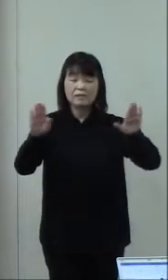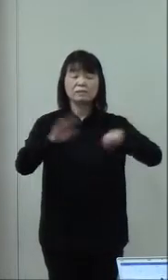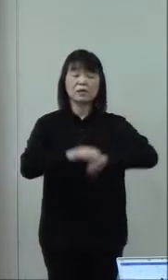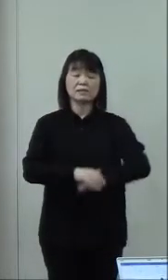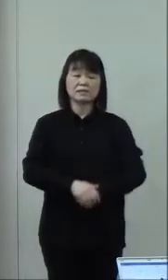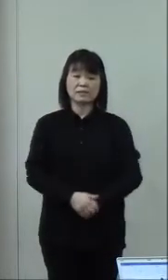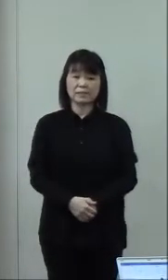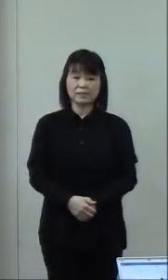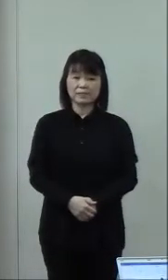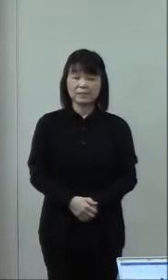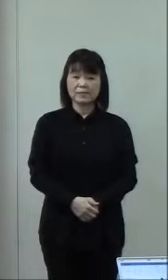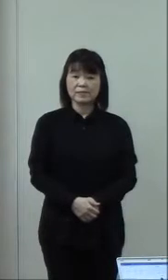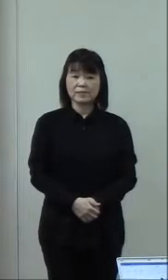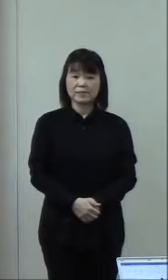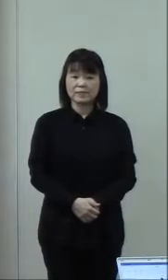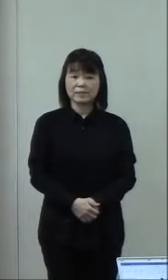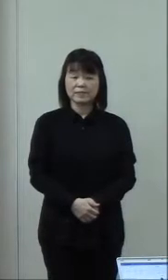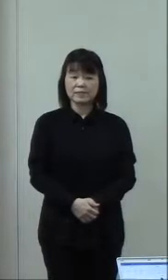ふうに思っております。